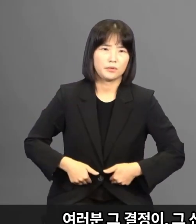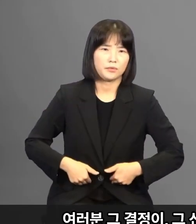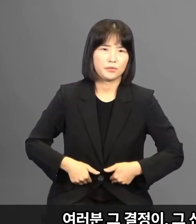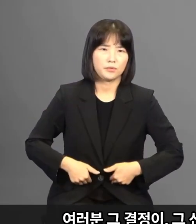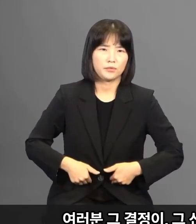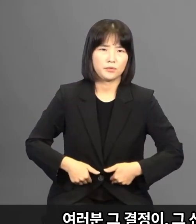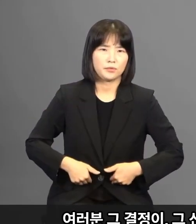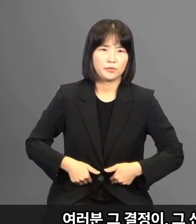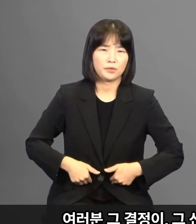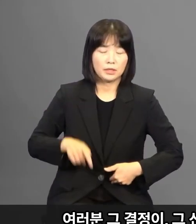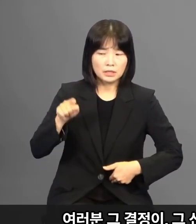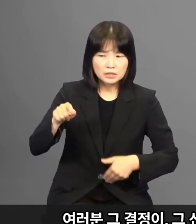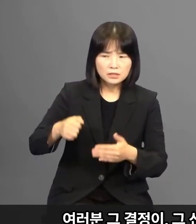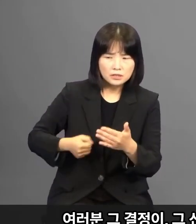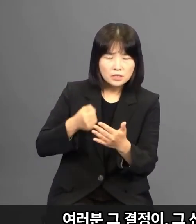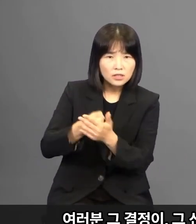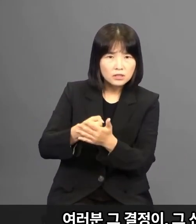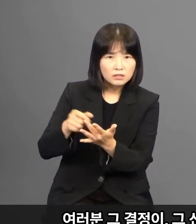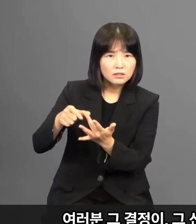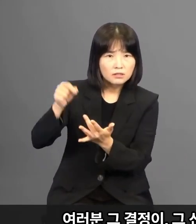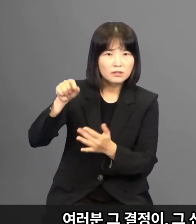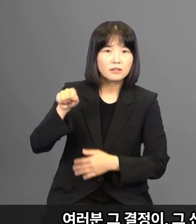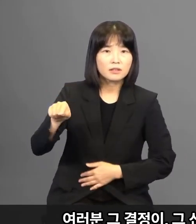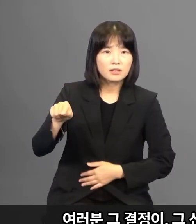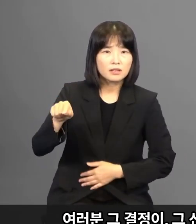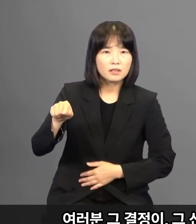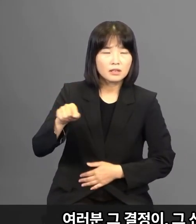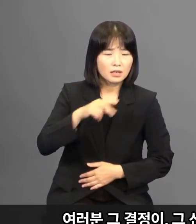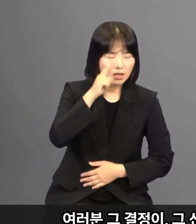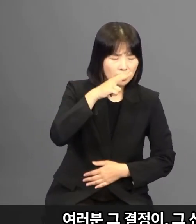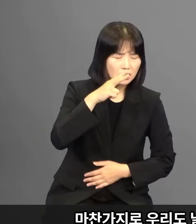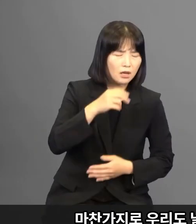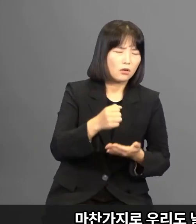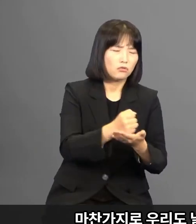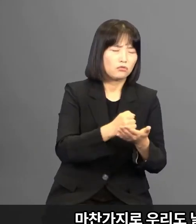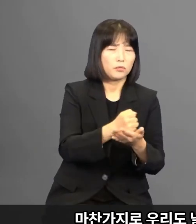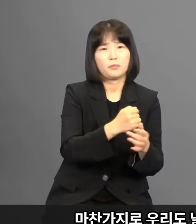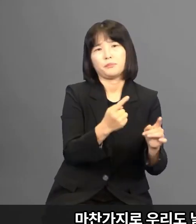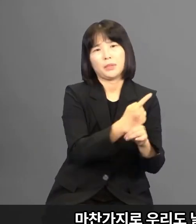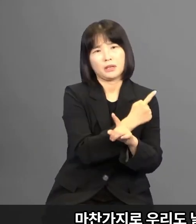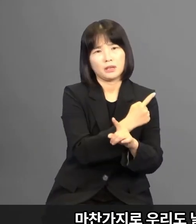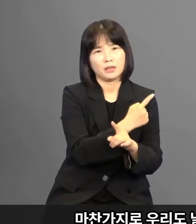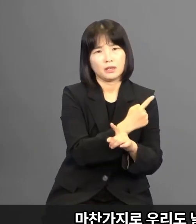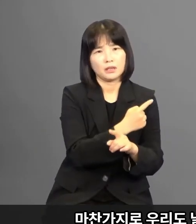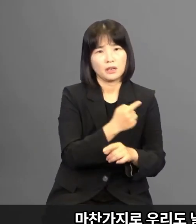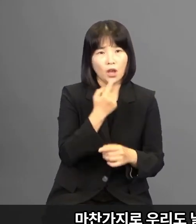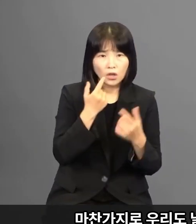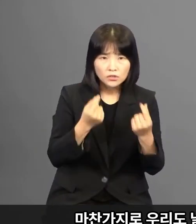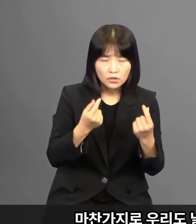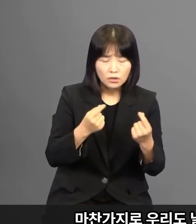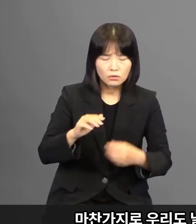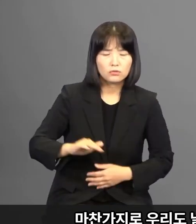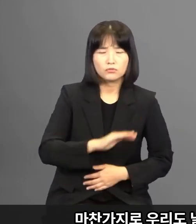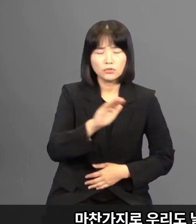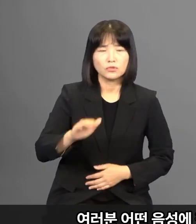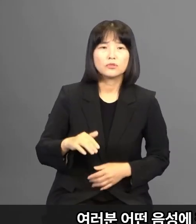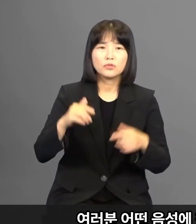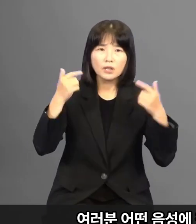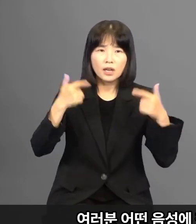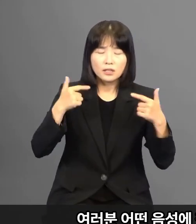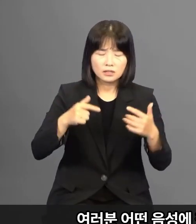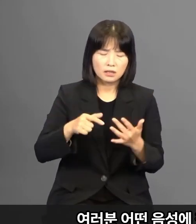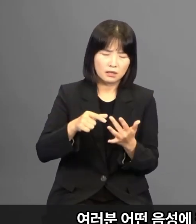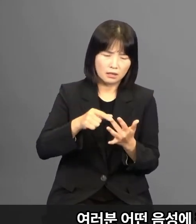그 결정이, 그 선택이 이 사울의 운명을 바꿔놨어요. 마찬가지로 우리도 날마다 결정의 순간에 서게 됩니다.